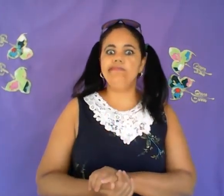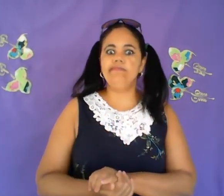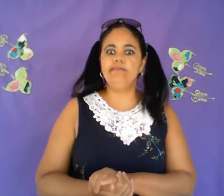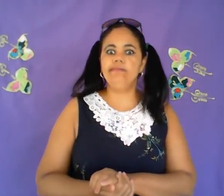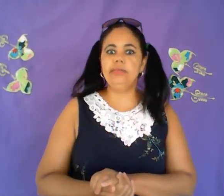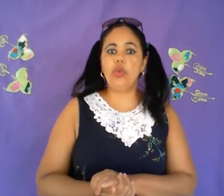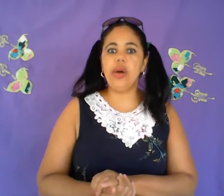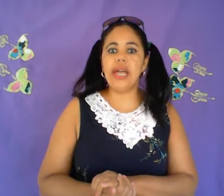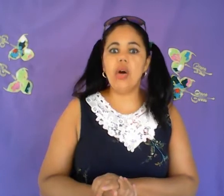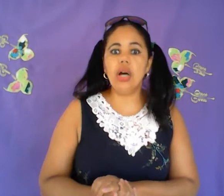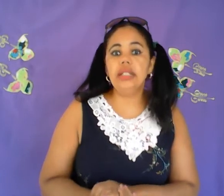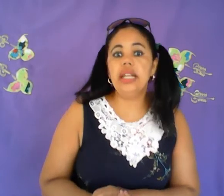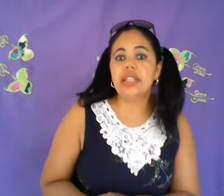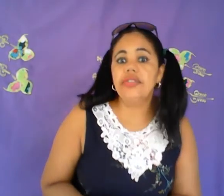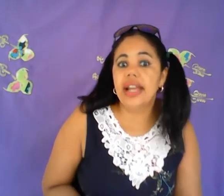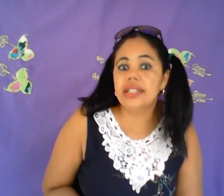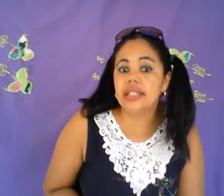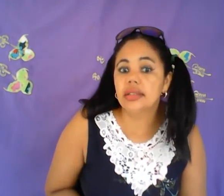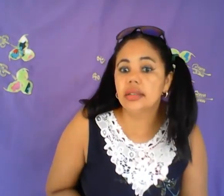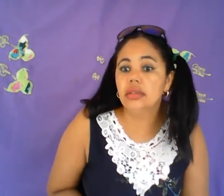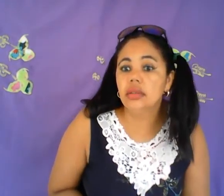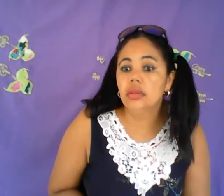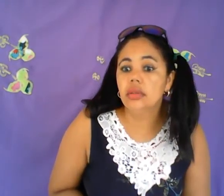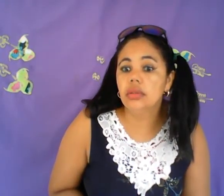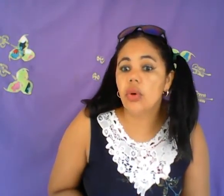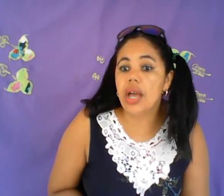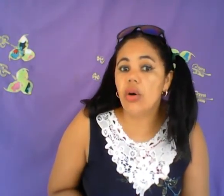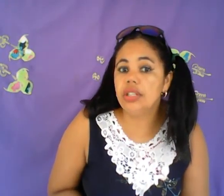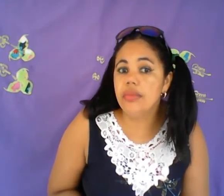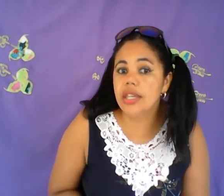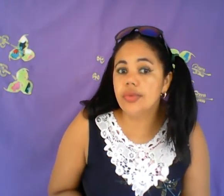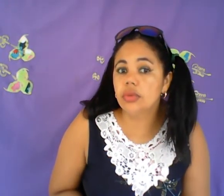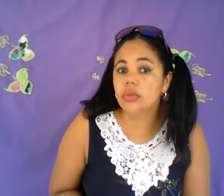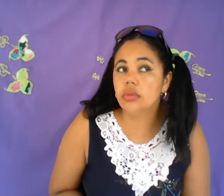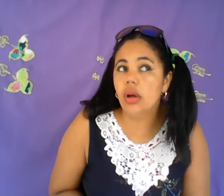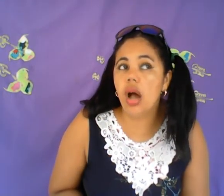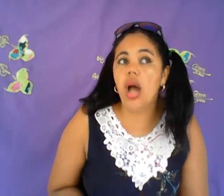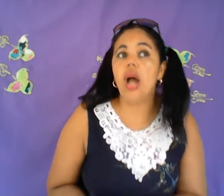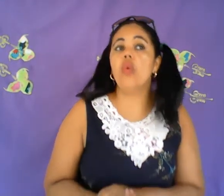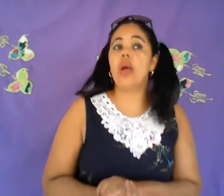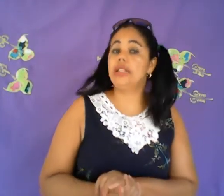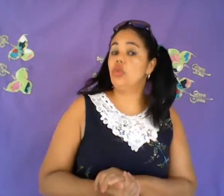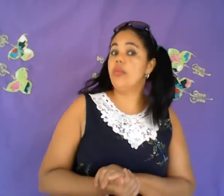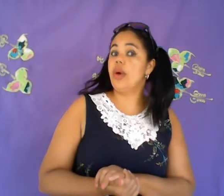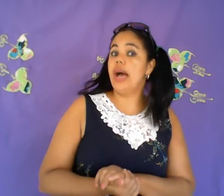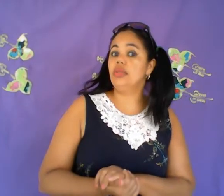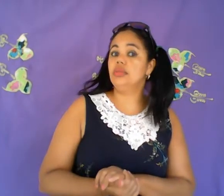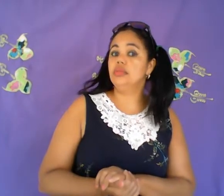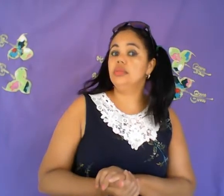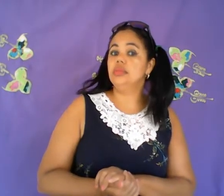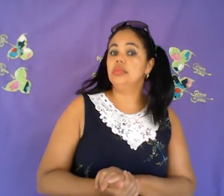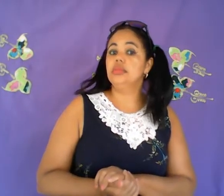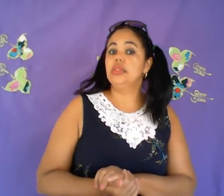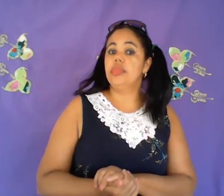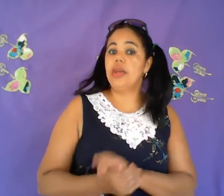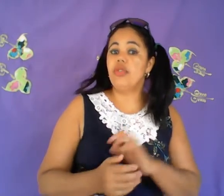Qual é a ordem dessa frase? Qual é a ordem mesmo? O gato comeu o rato. Primeiro eu vou fazer